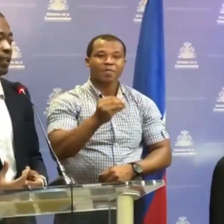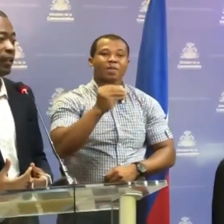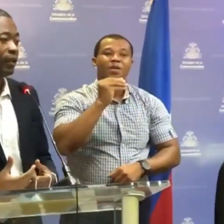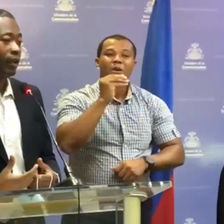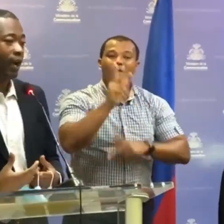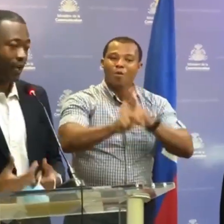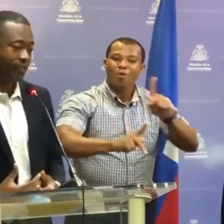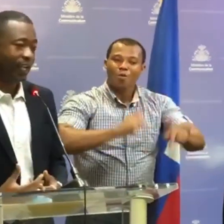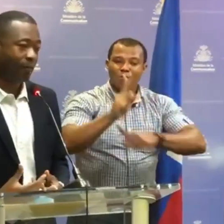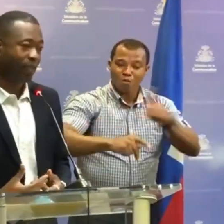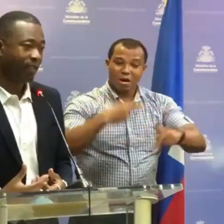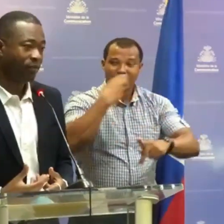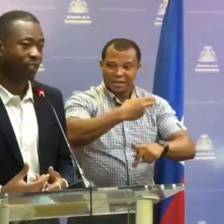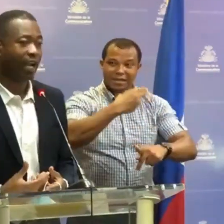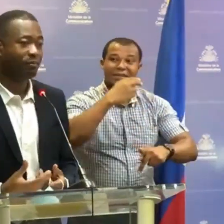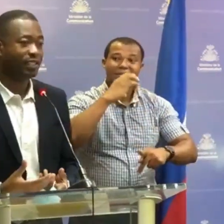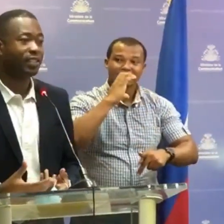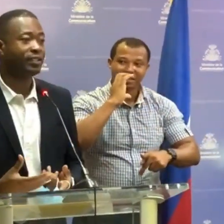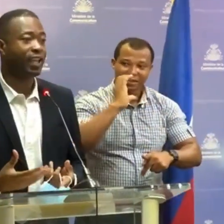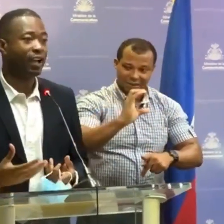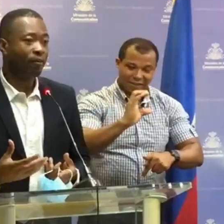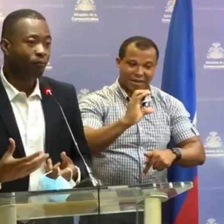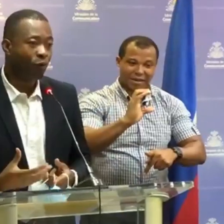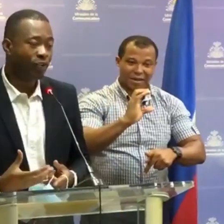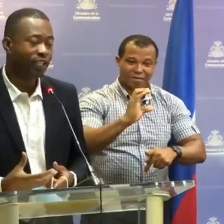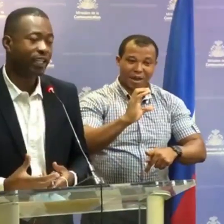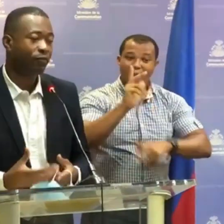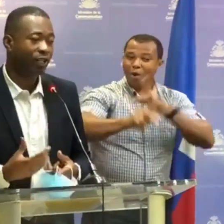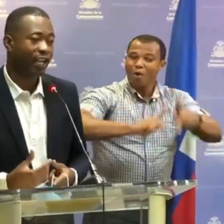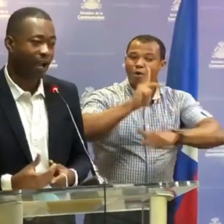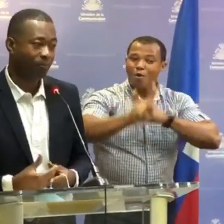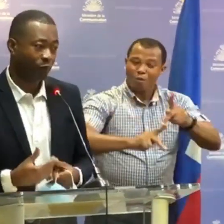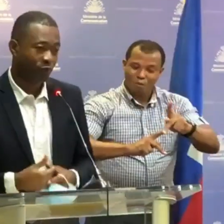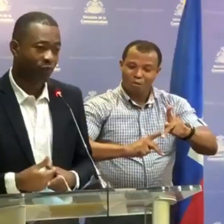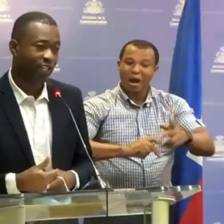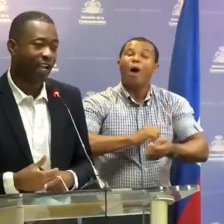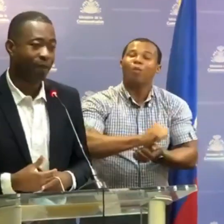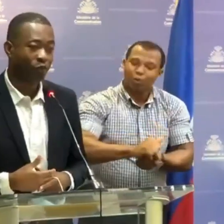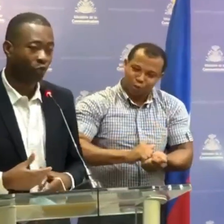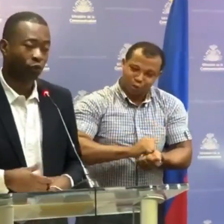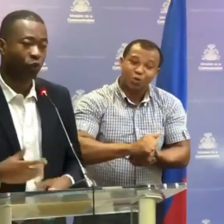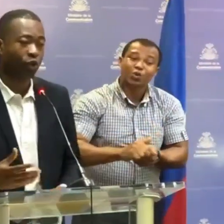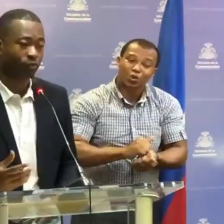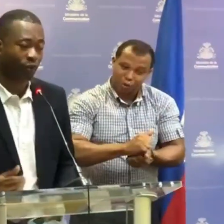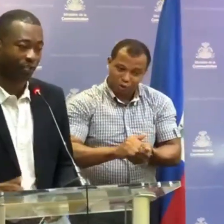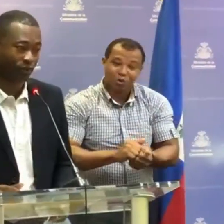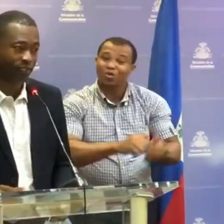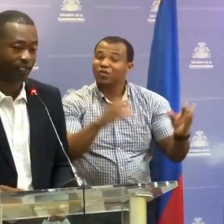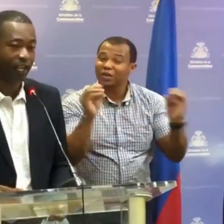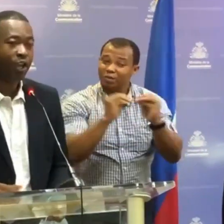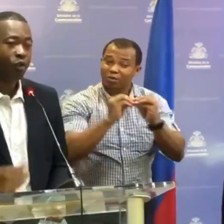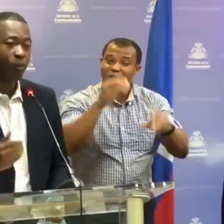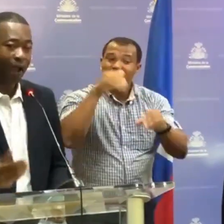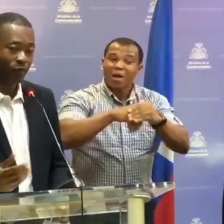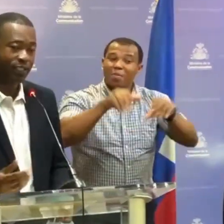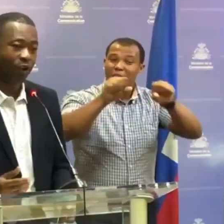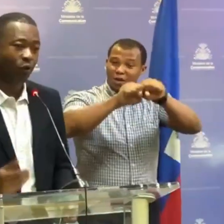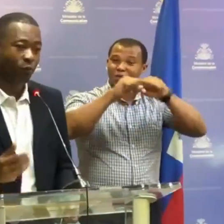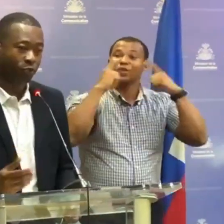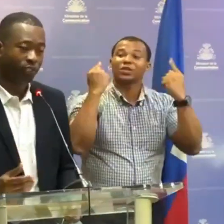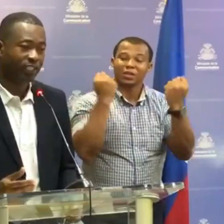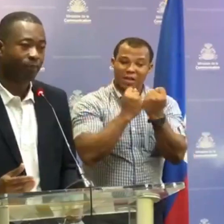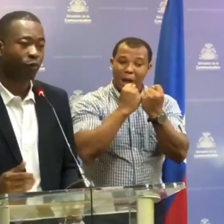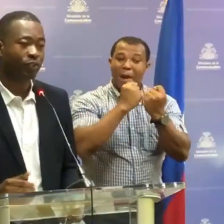qui handicapé, nous t'a cap dit qui c'est moun qui vulnérable, plus vulnérable que tout l'autre monde dans la société, yo bay moun